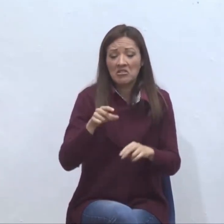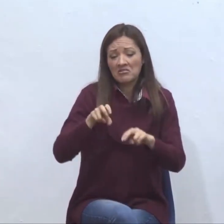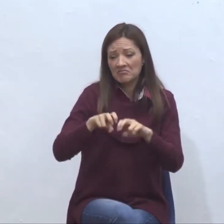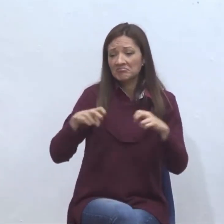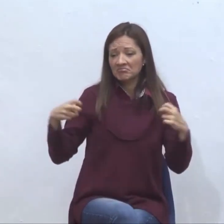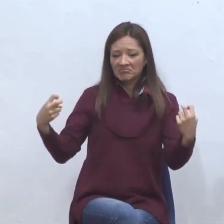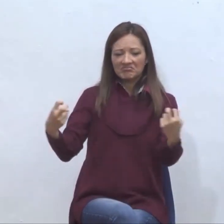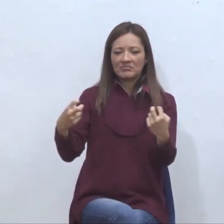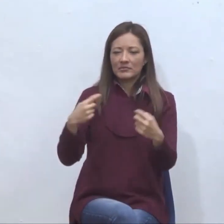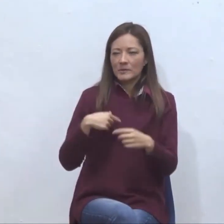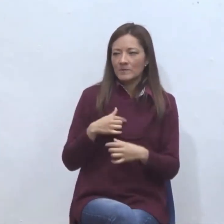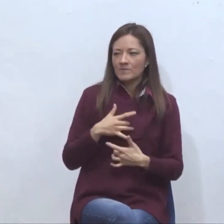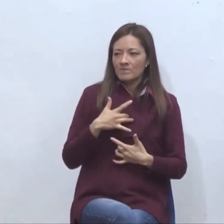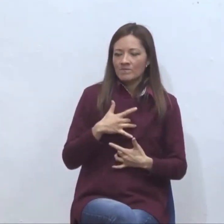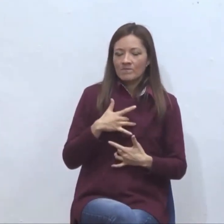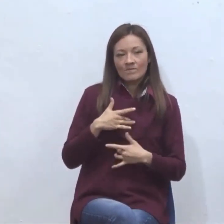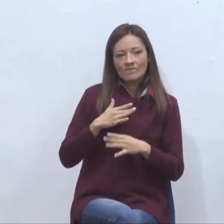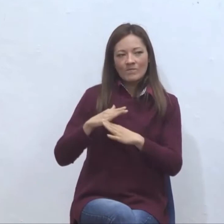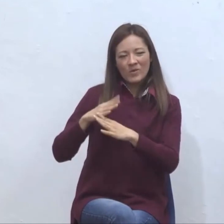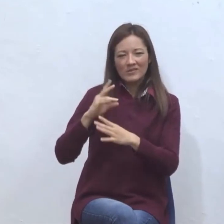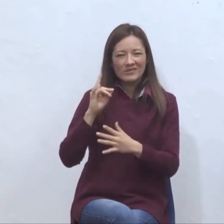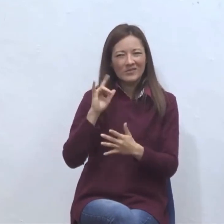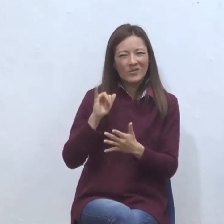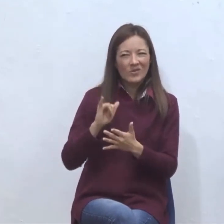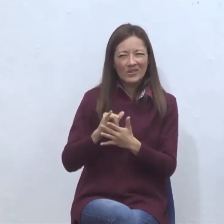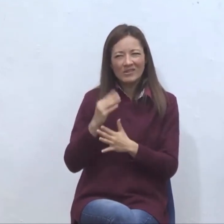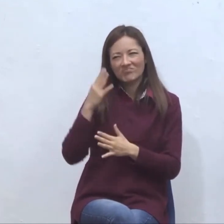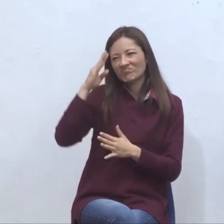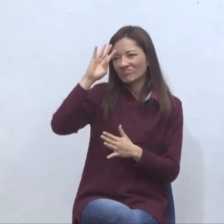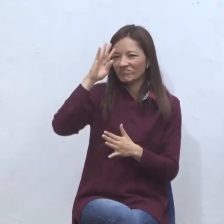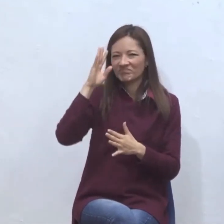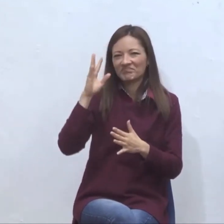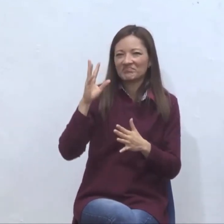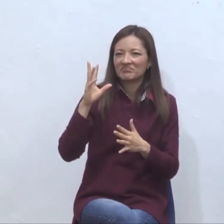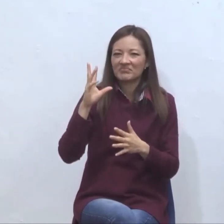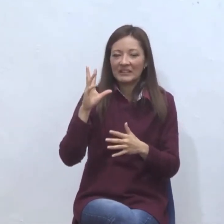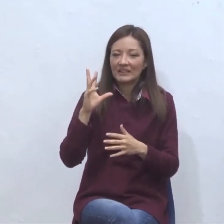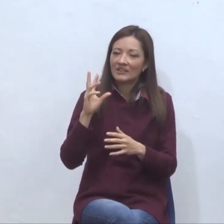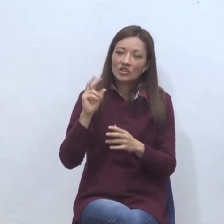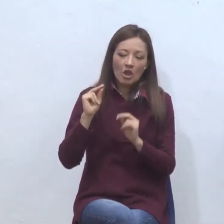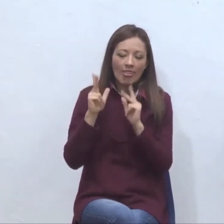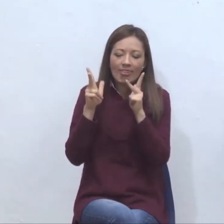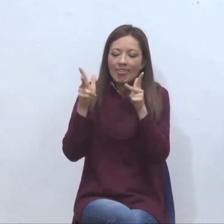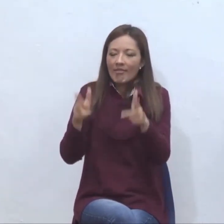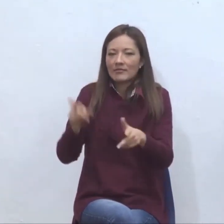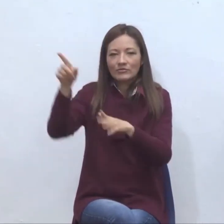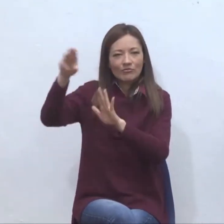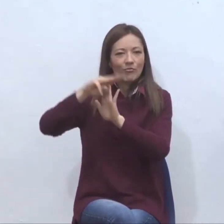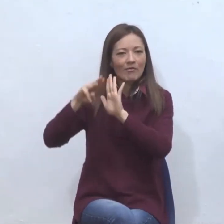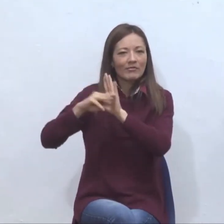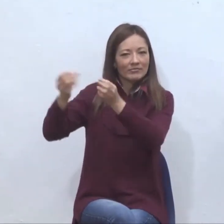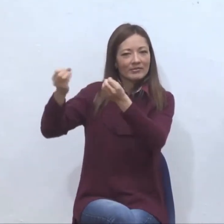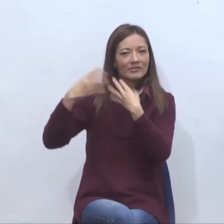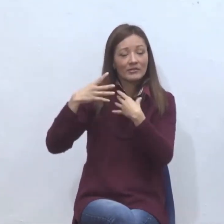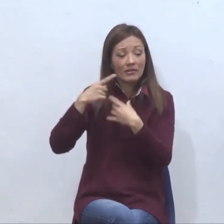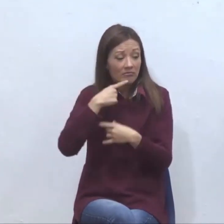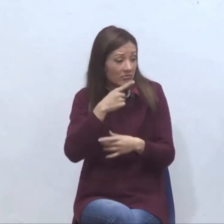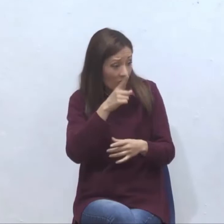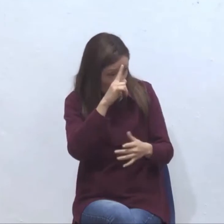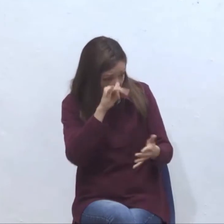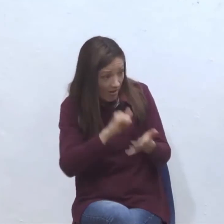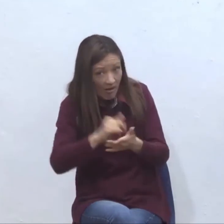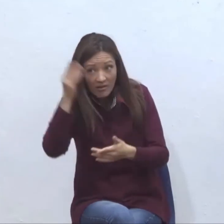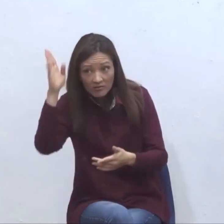mesa, usted se opone, usted no cree en sus palabras, usted no reposa en el mandato que él ha dado. Él dijo, creen en